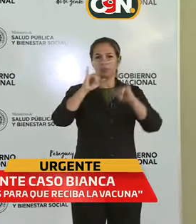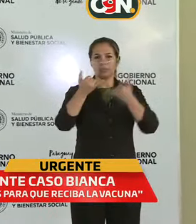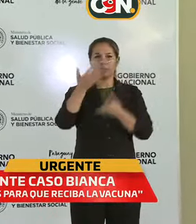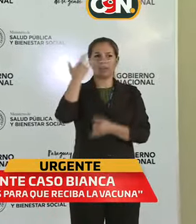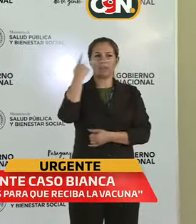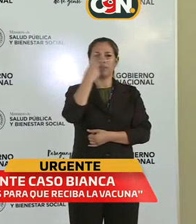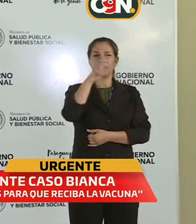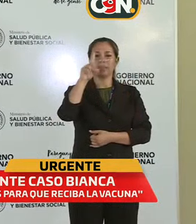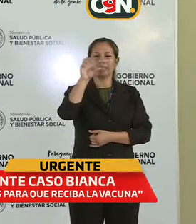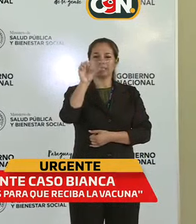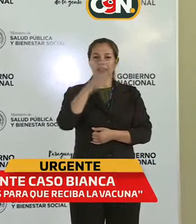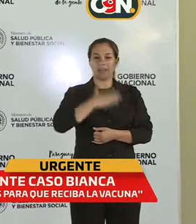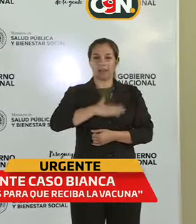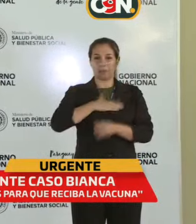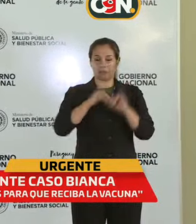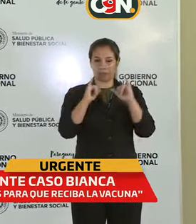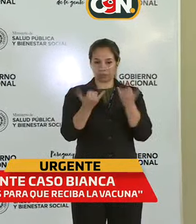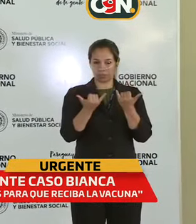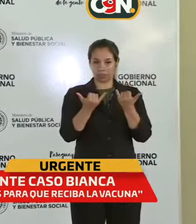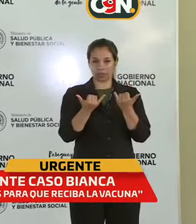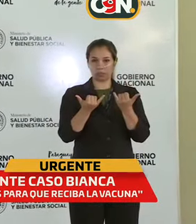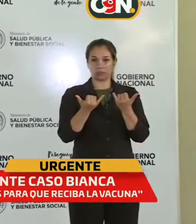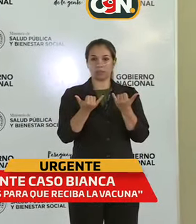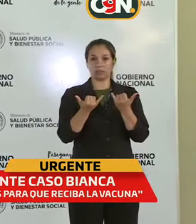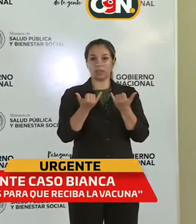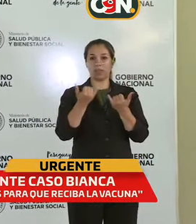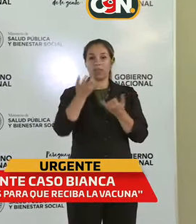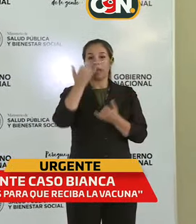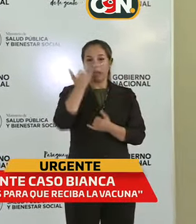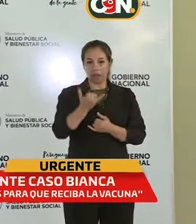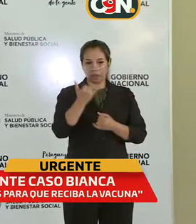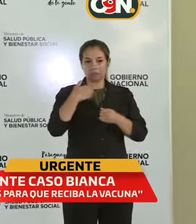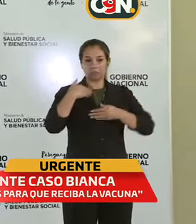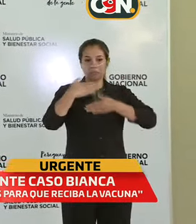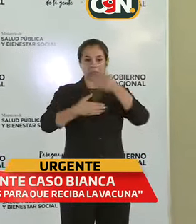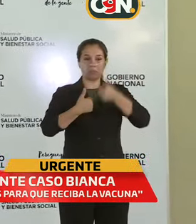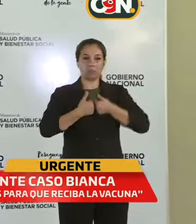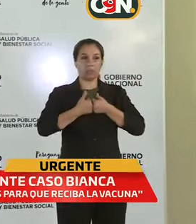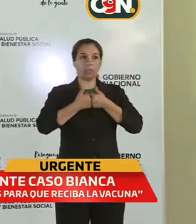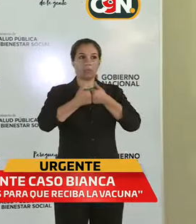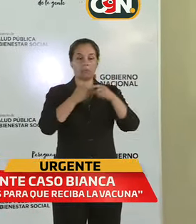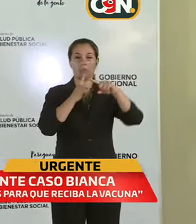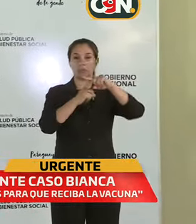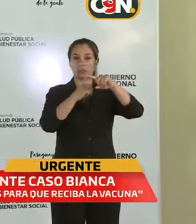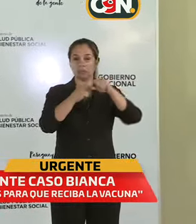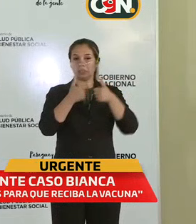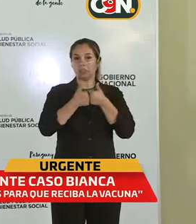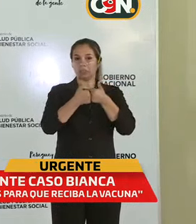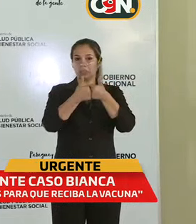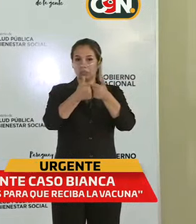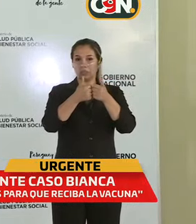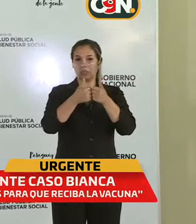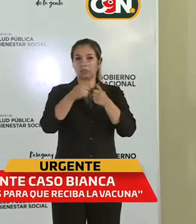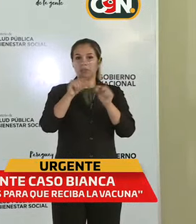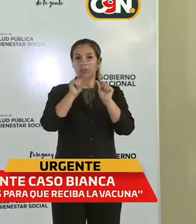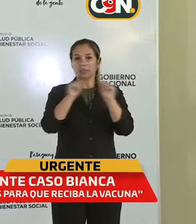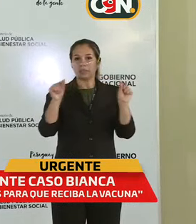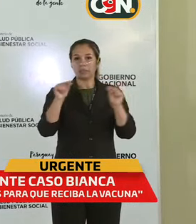en el 2016, ¿verdad? Ha tenido un efecto positivo dentro de lo que es la